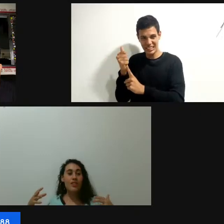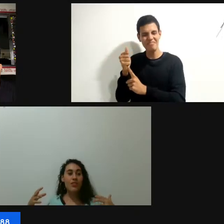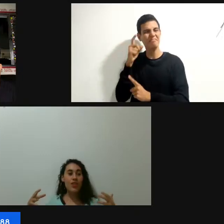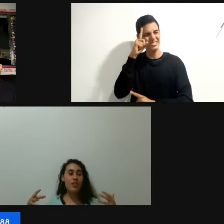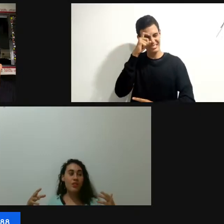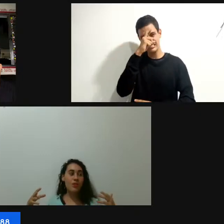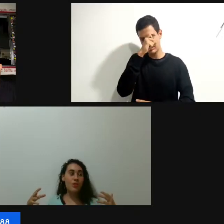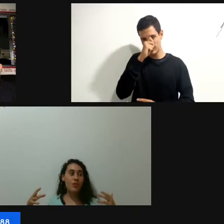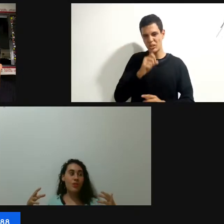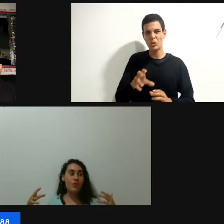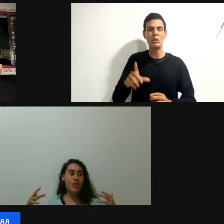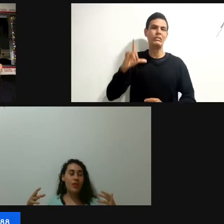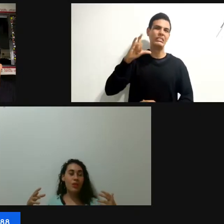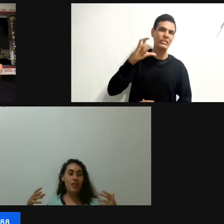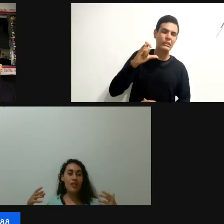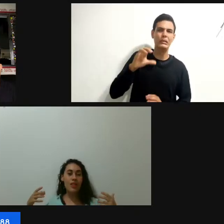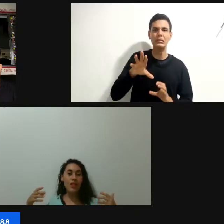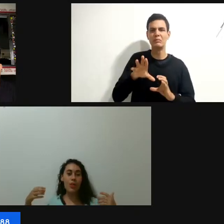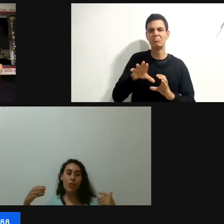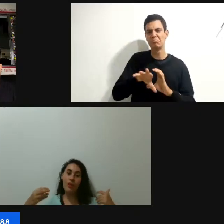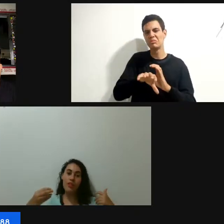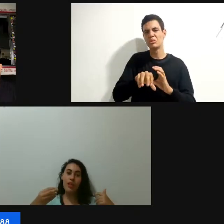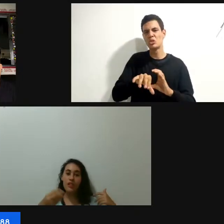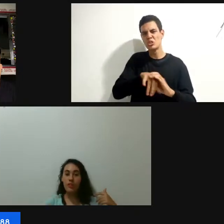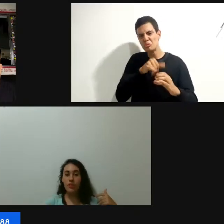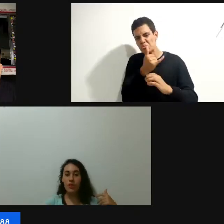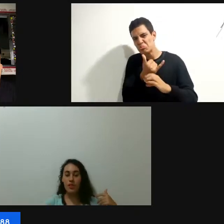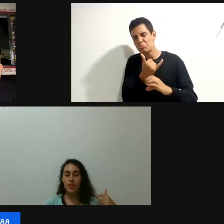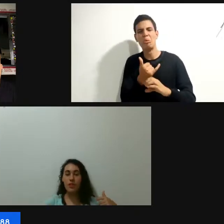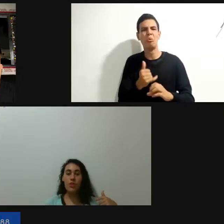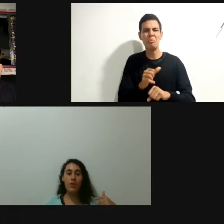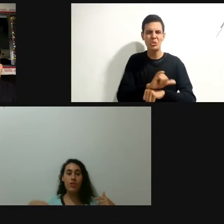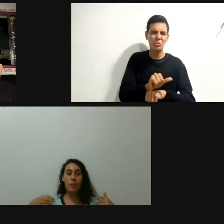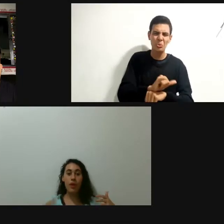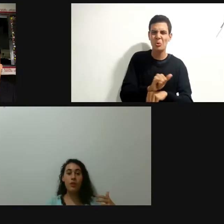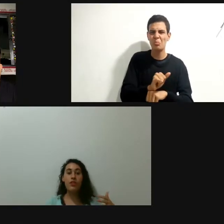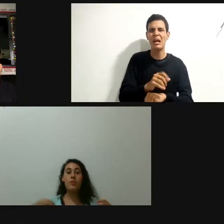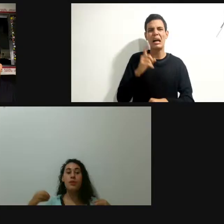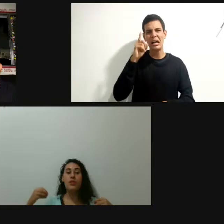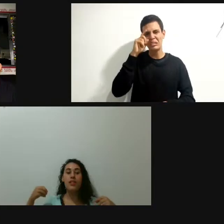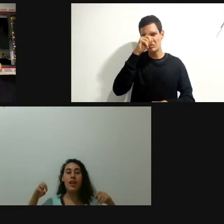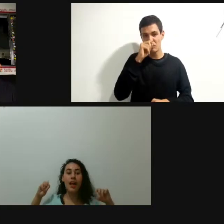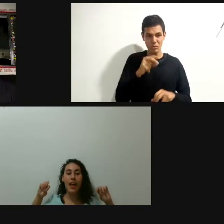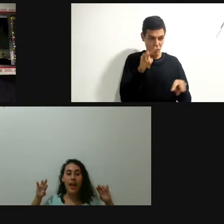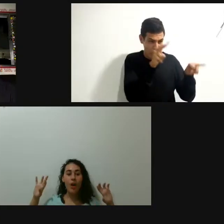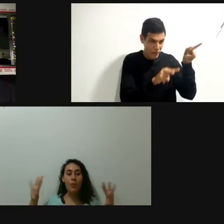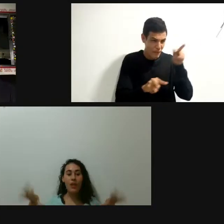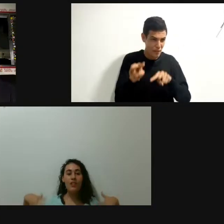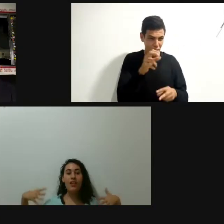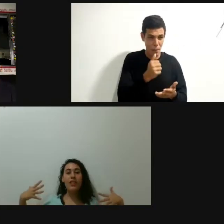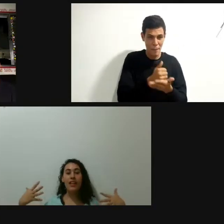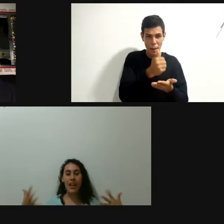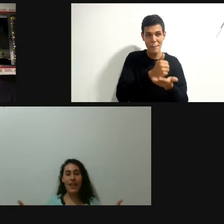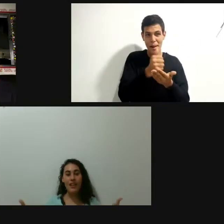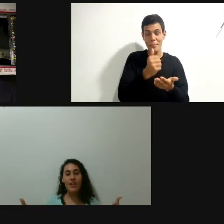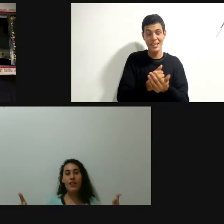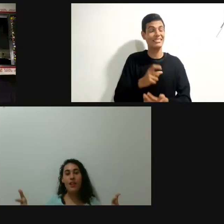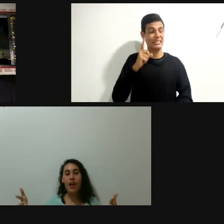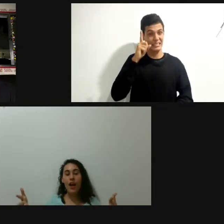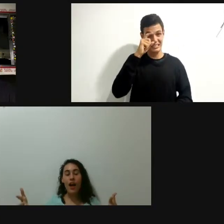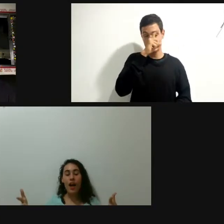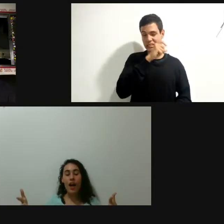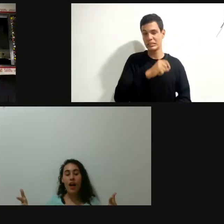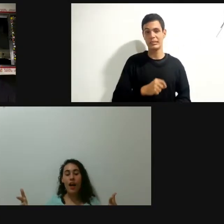é difícil você conseguir uma boa quantidade de visualizações, de apoiadores, de pessoas que realmente